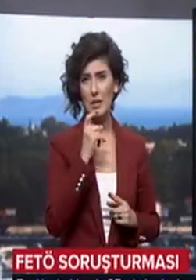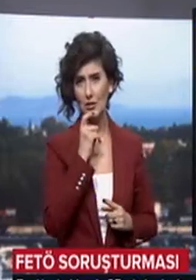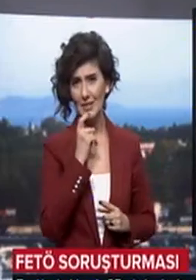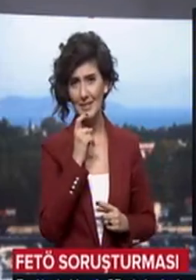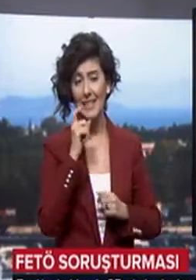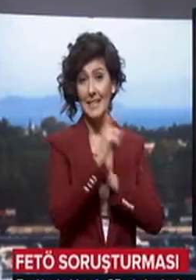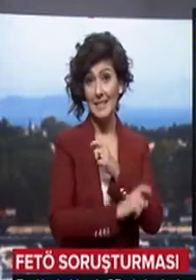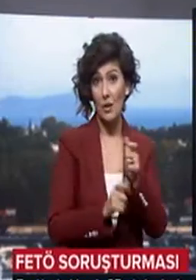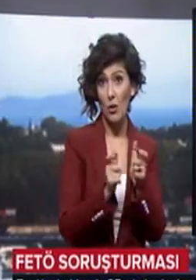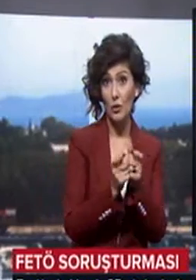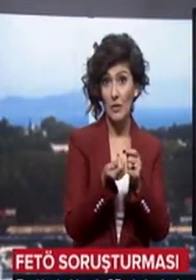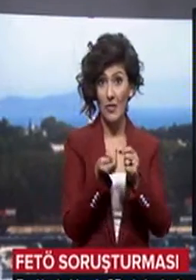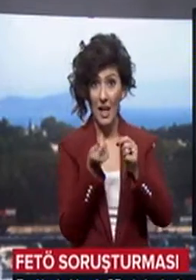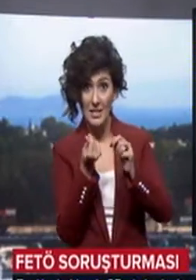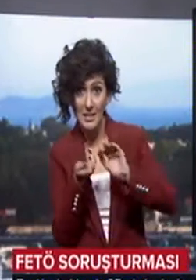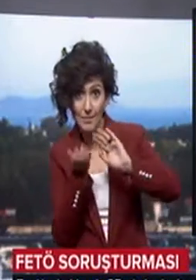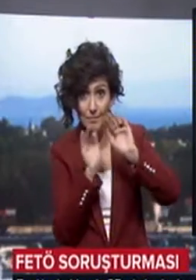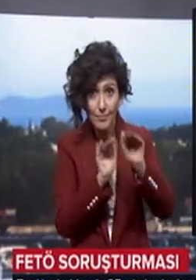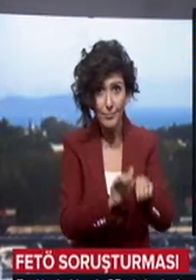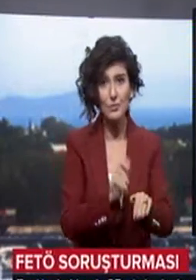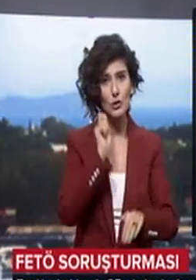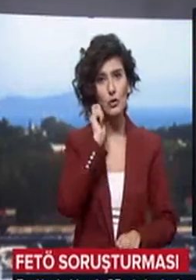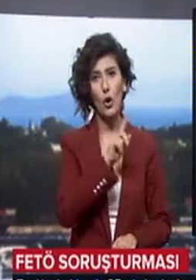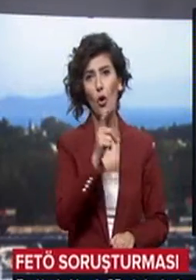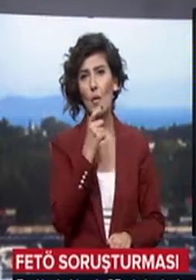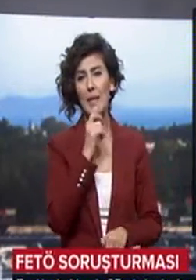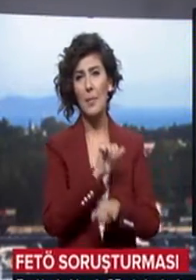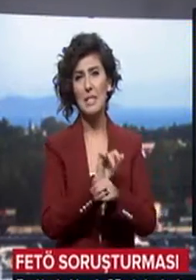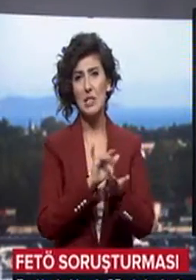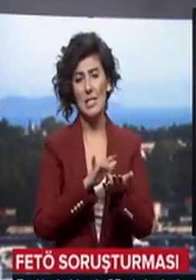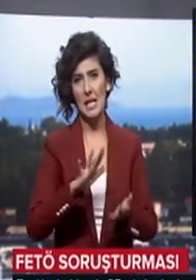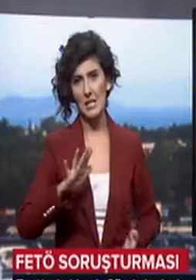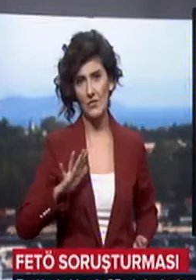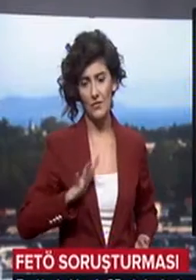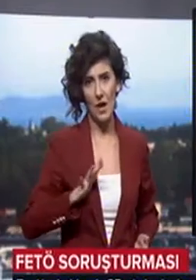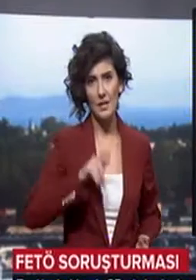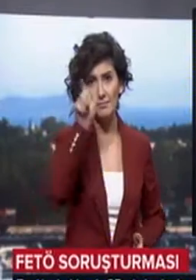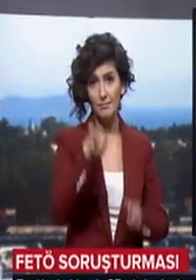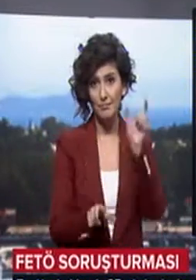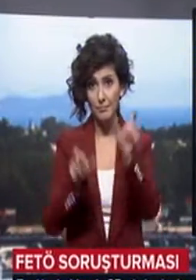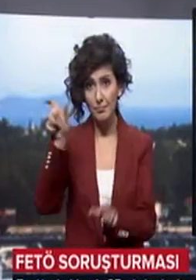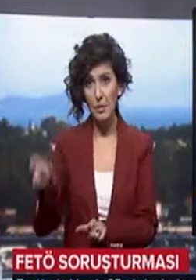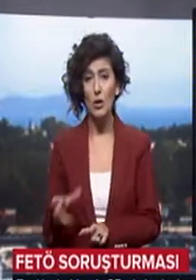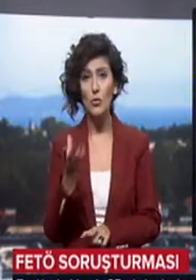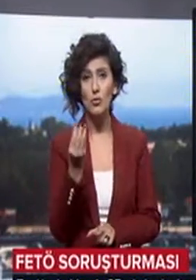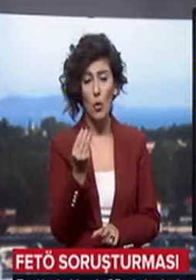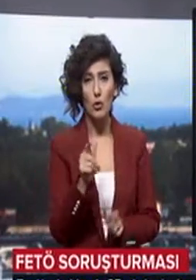yıl, terör örgütüne finans sağlamak suçundan da 10 yıl hapis cezası isteniyor. Sanıkların çoğunun